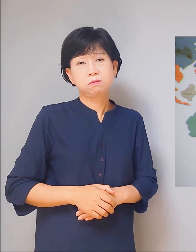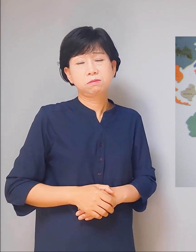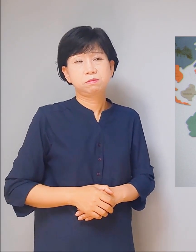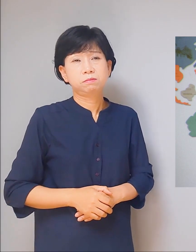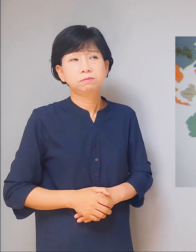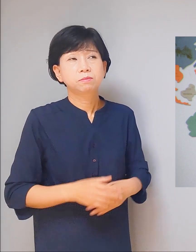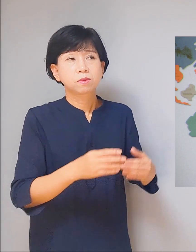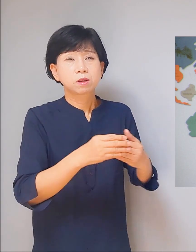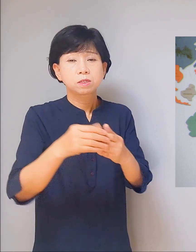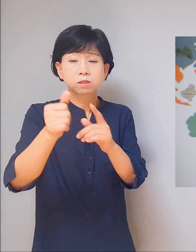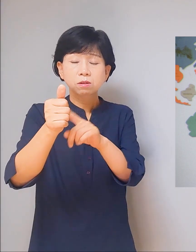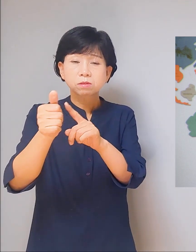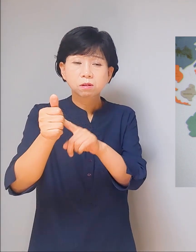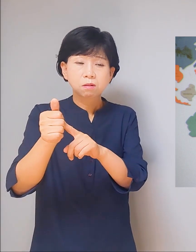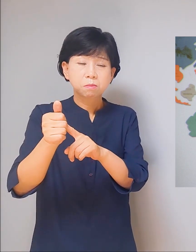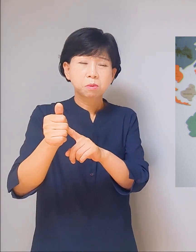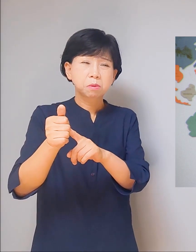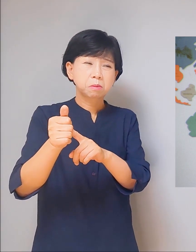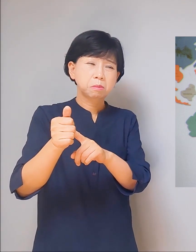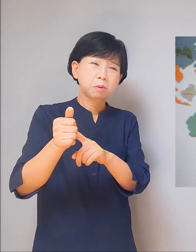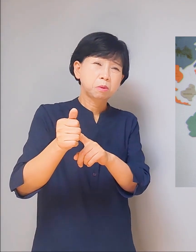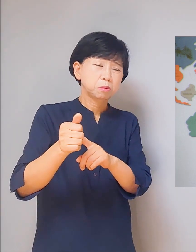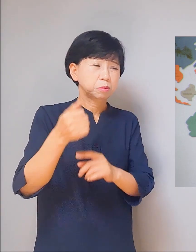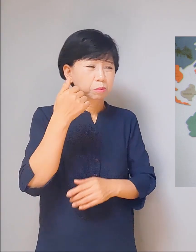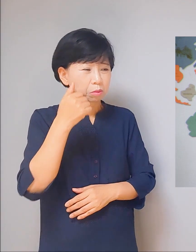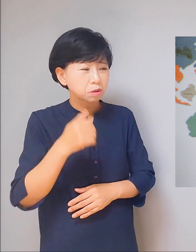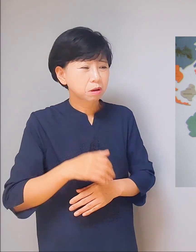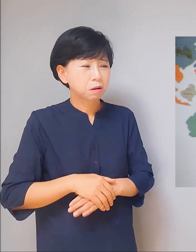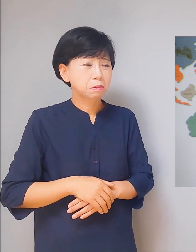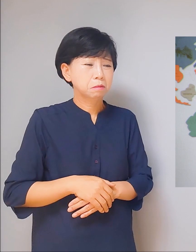되면요, 그 주변 분들이 부정적으로 바뀌어요. 이상하죠.